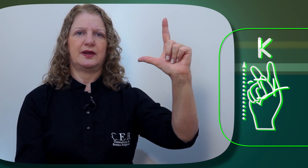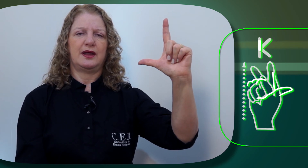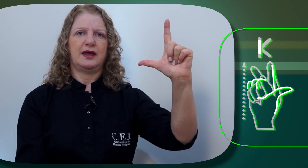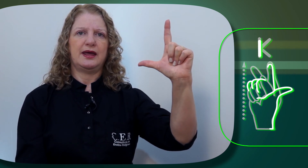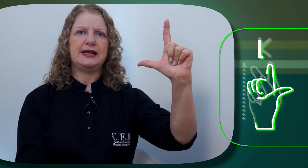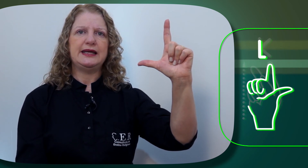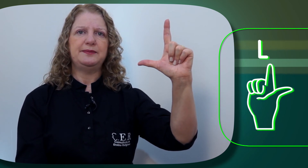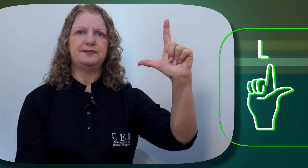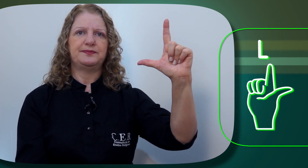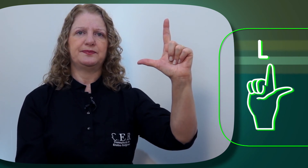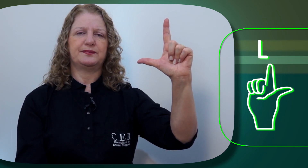L,